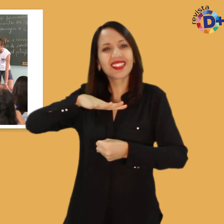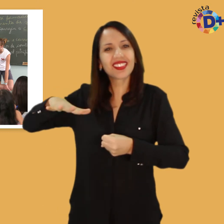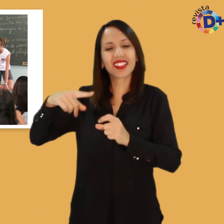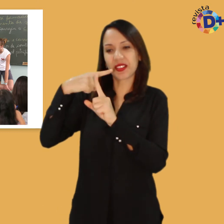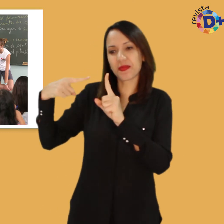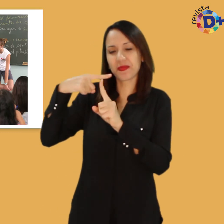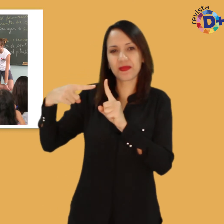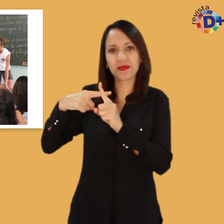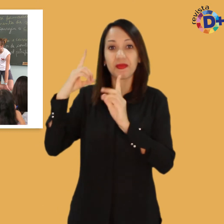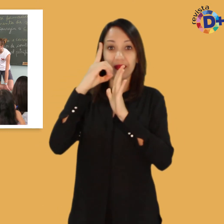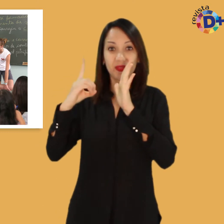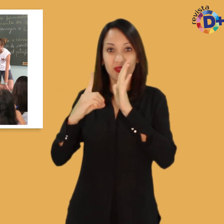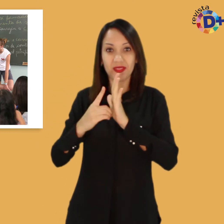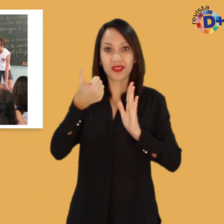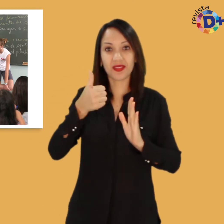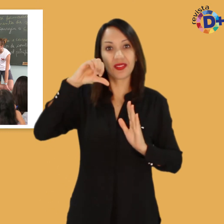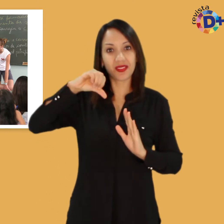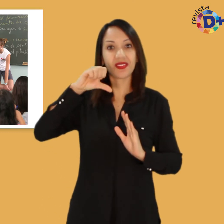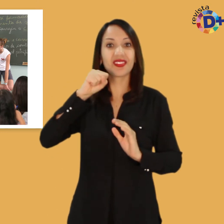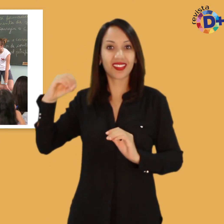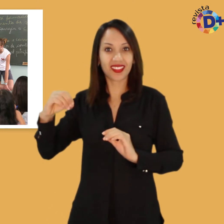de 1980 e meados de 2000,